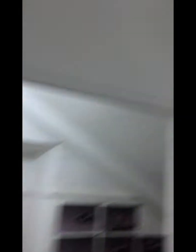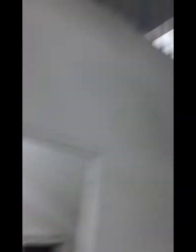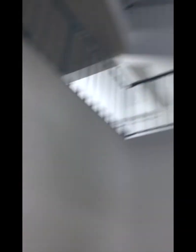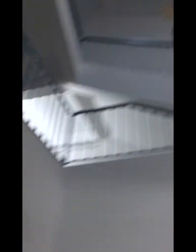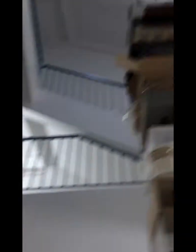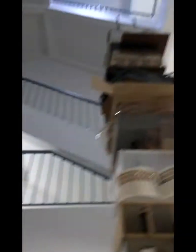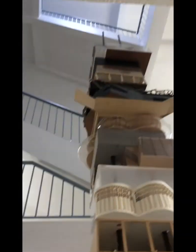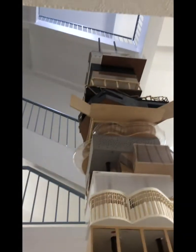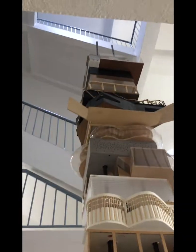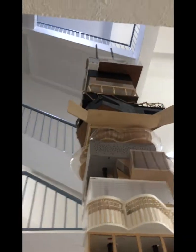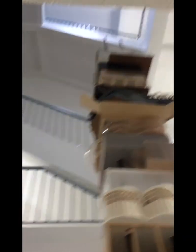en haut.